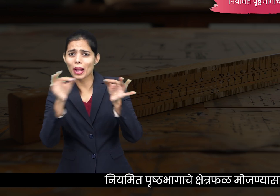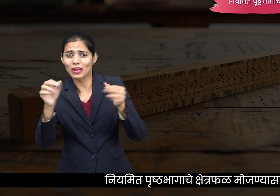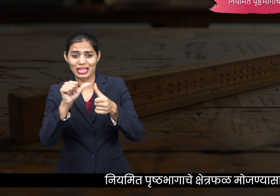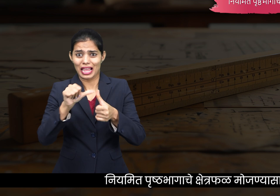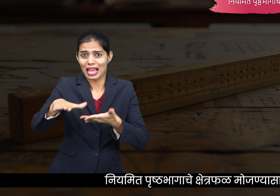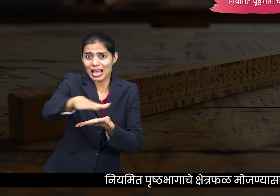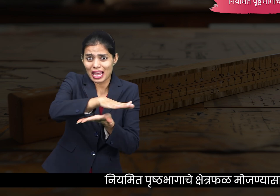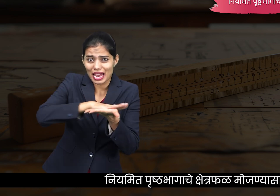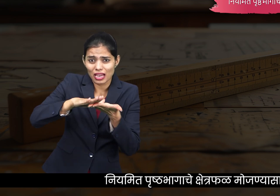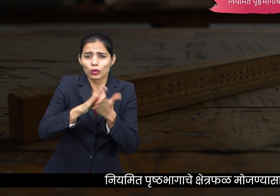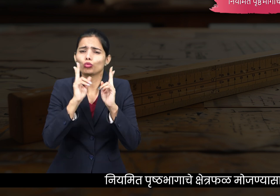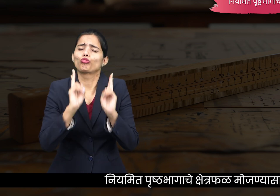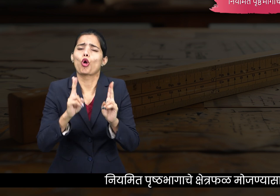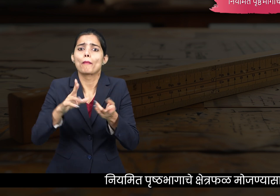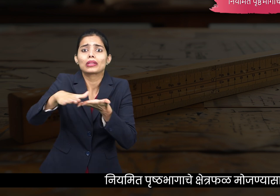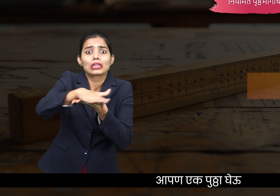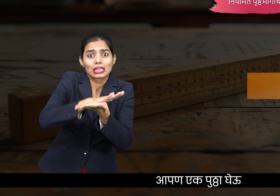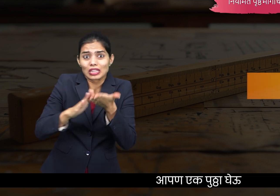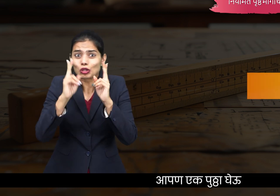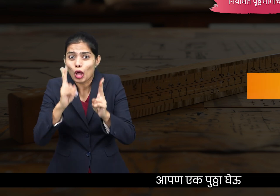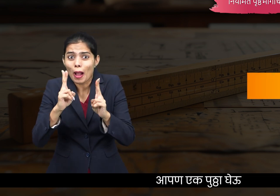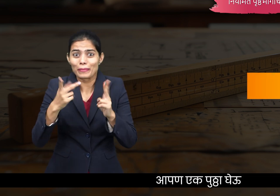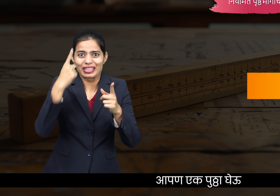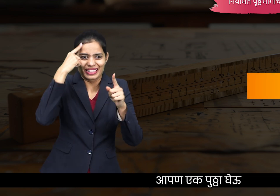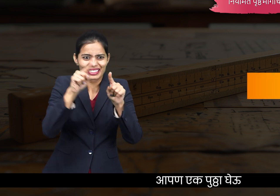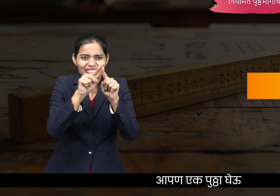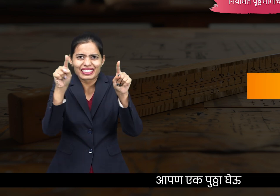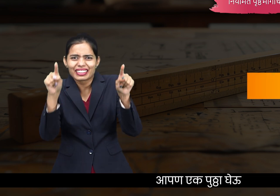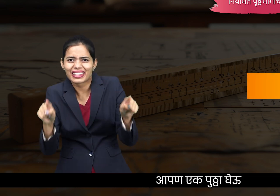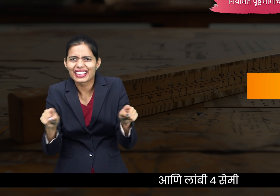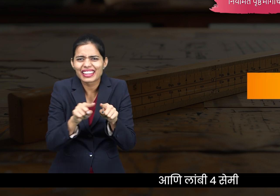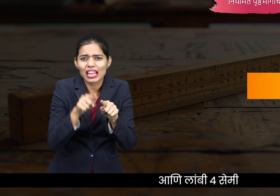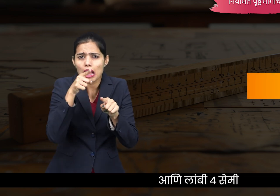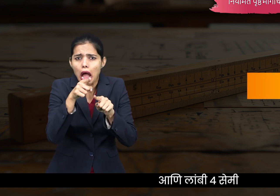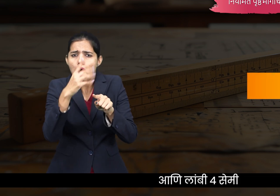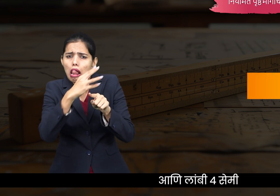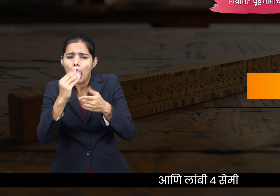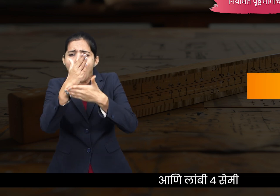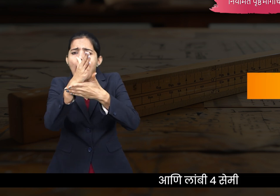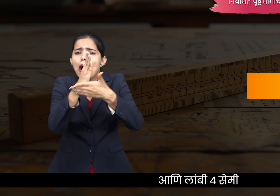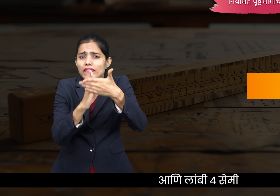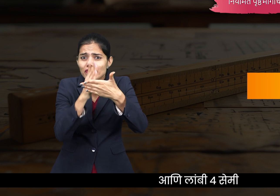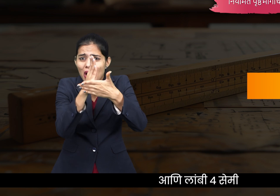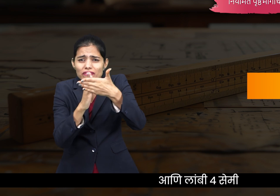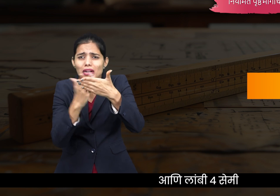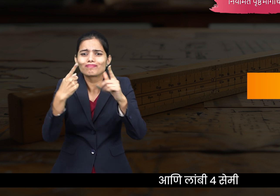नियमित पृष्ठभागाचे क्षेत्रफळ मोजण्यासाठी आपण एक पुठ्ठा घेऊ आणि लांबी 4